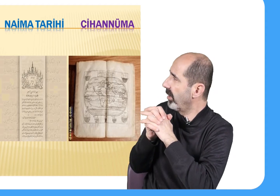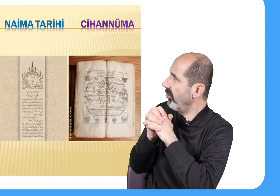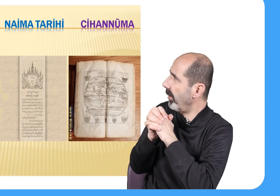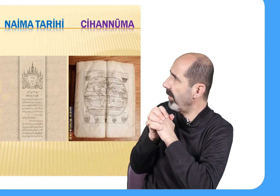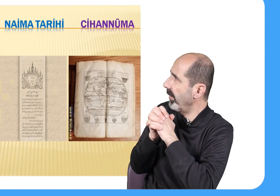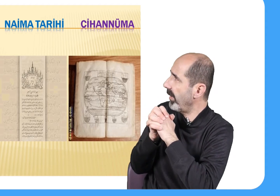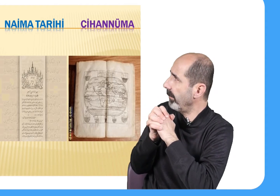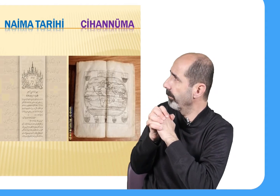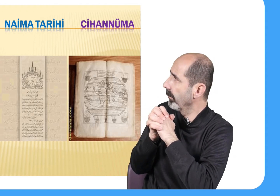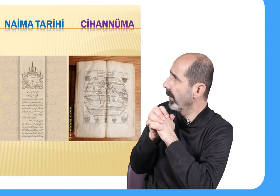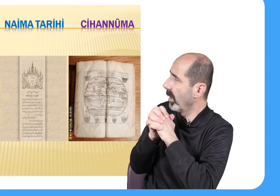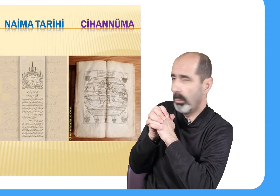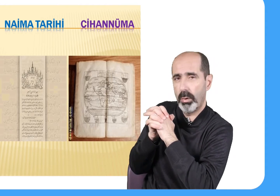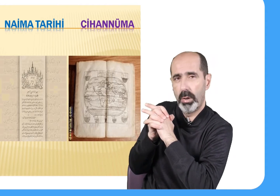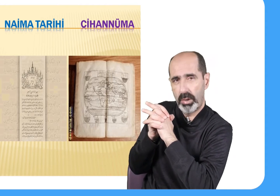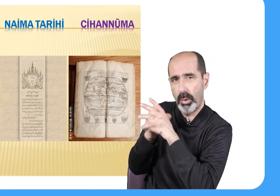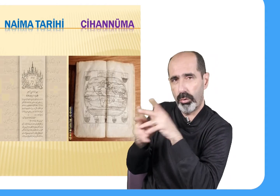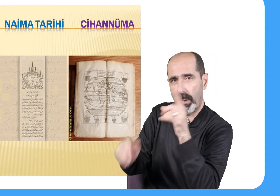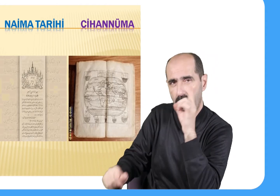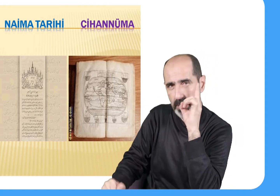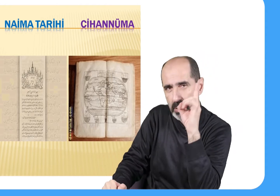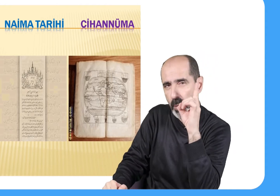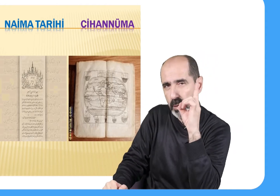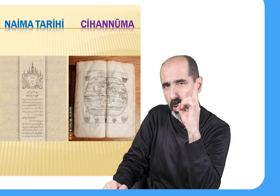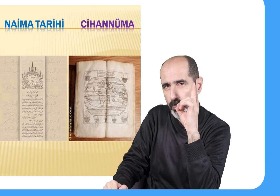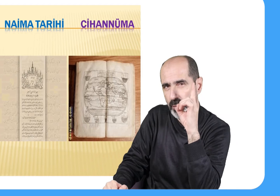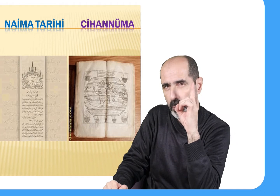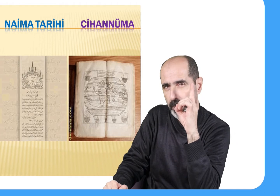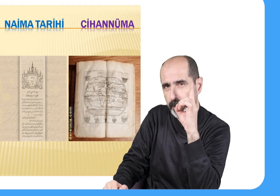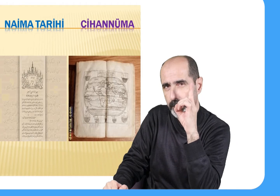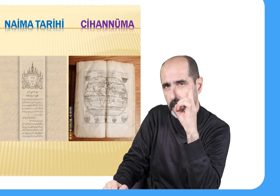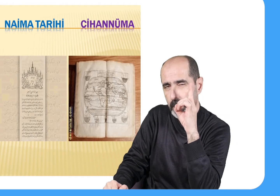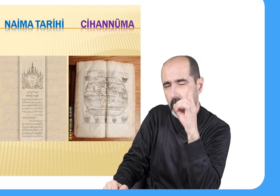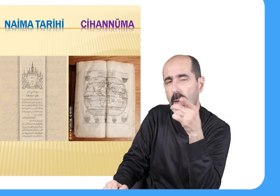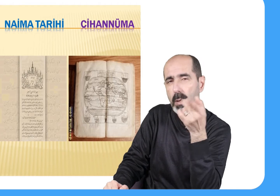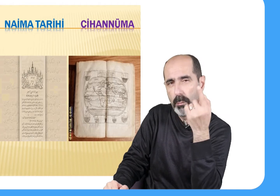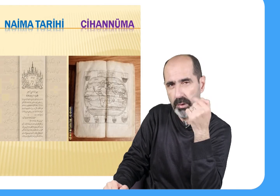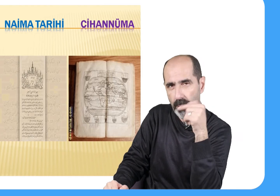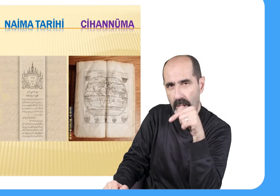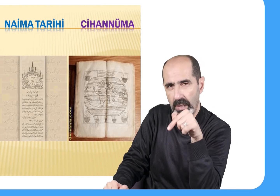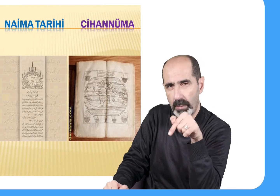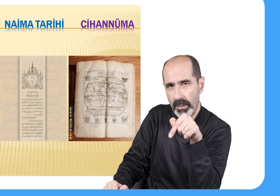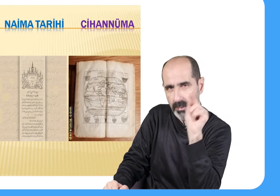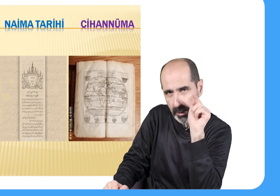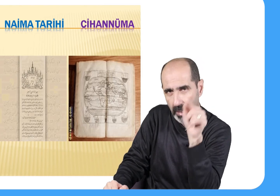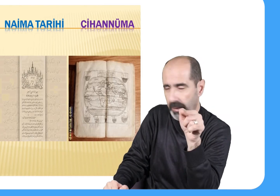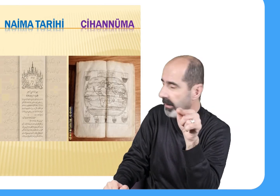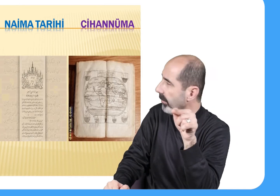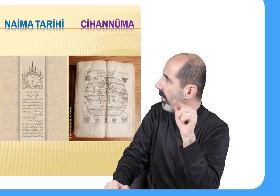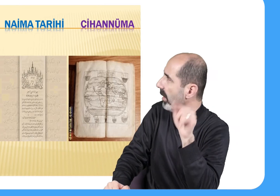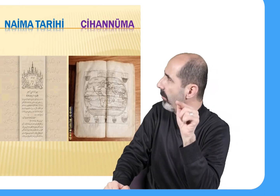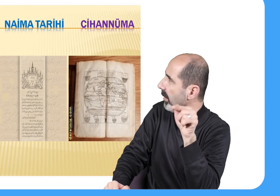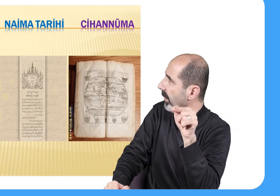ikinci basılan Eser Berk'i Osmanlı'nın ilk vakanüvis olan bu Mustafa Naim anın